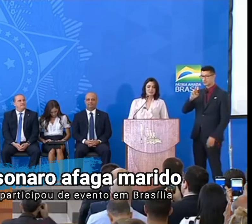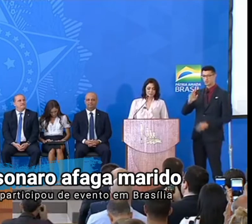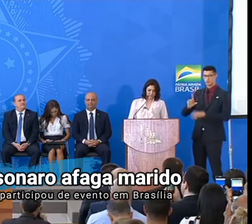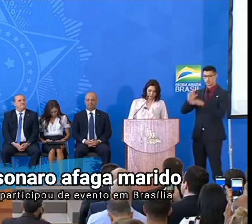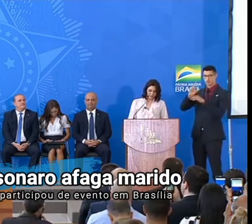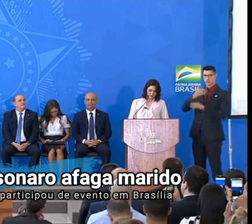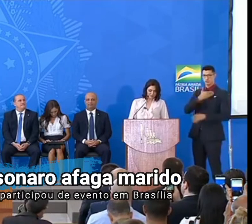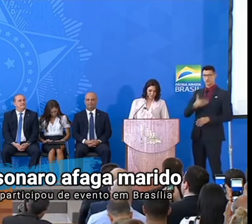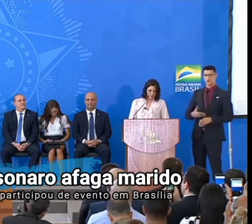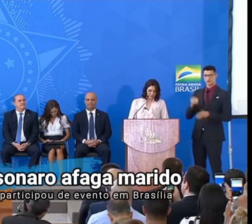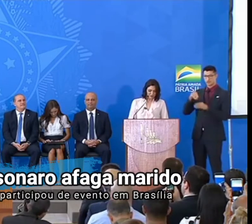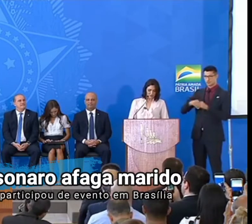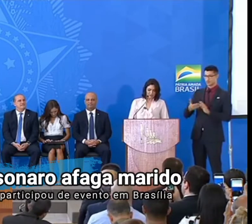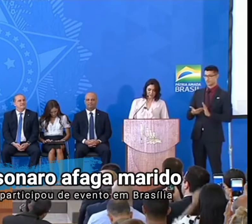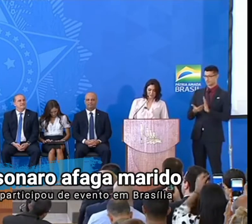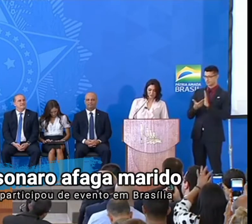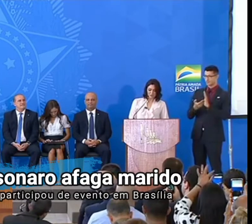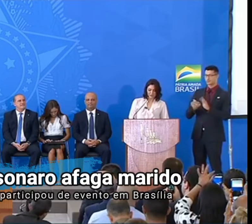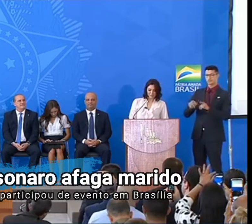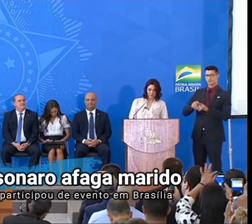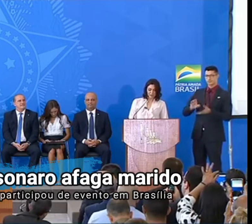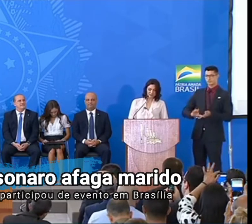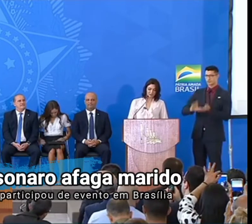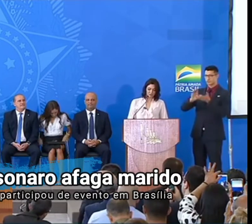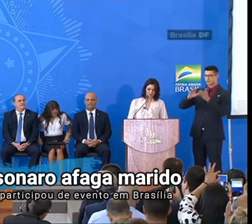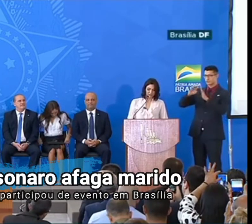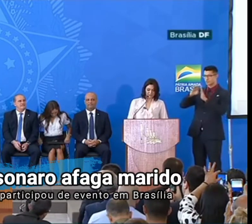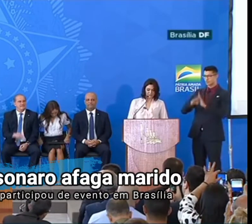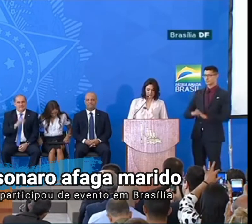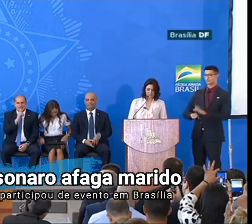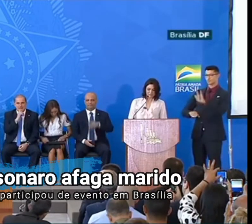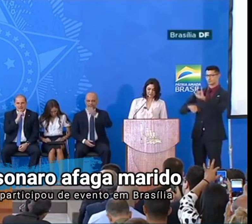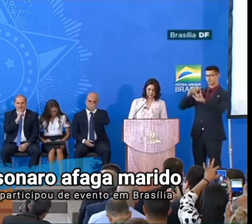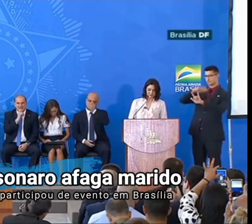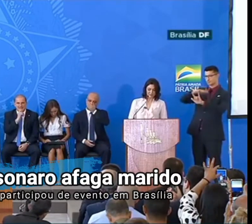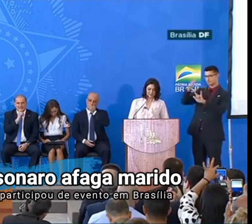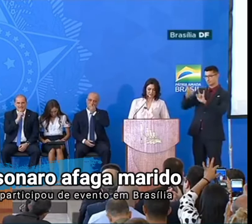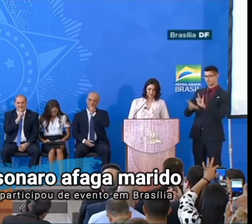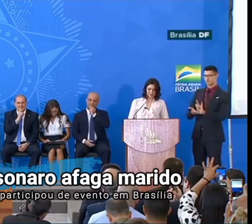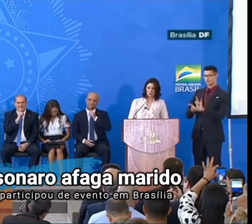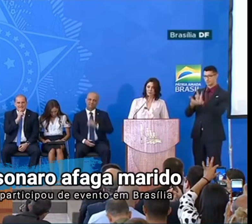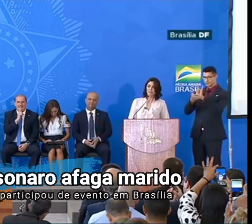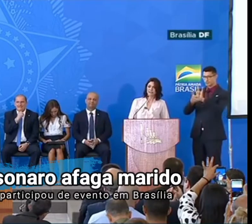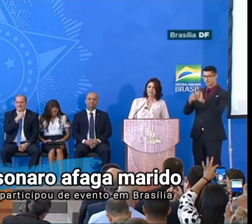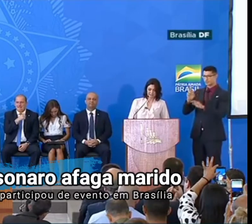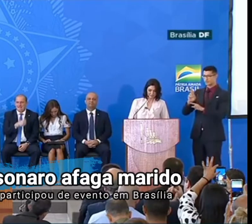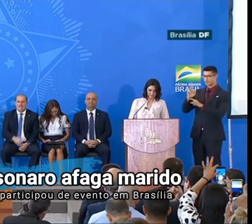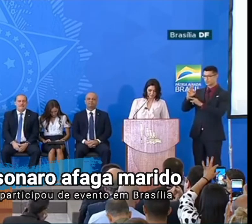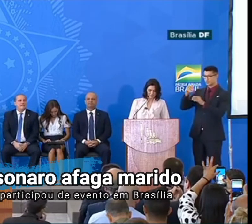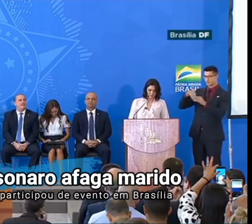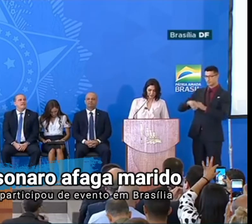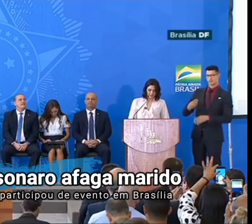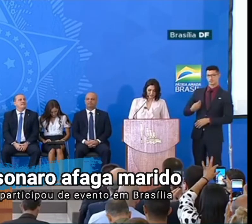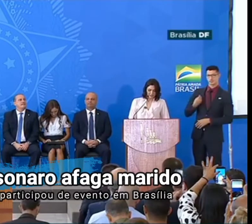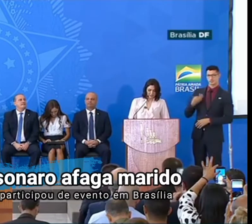da Câmara dos Deputados, os conselheiros do programa Pátria Voluntária, os representantes do terceiro setor presentes